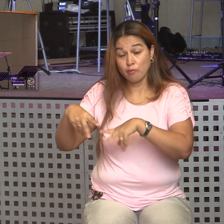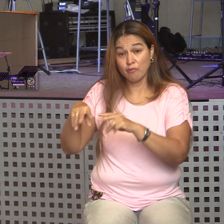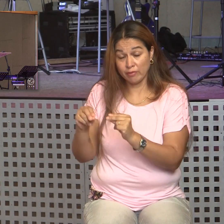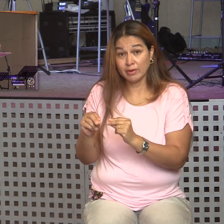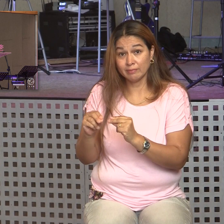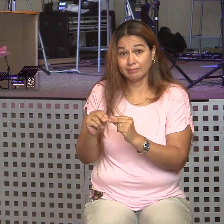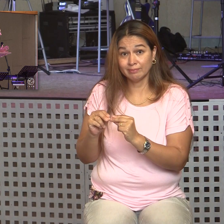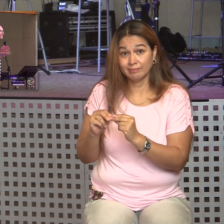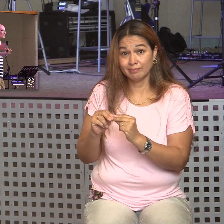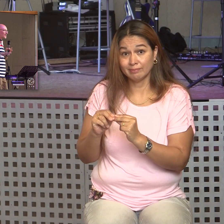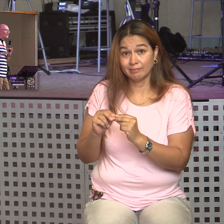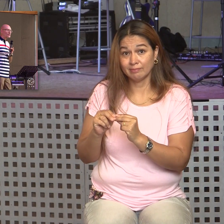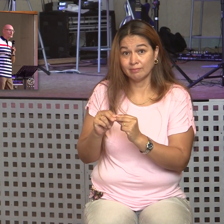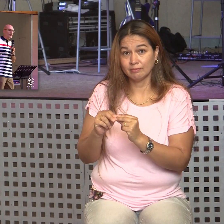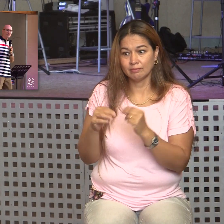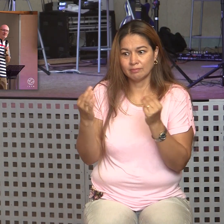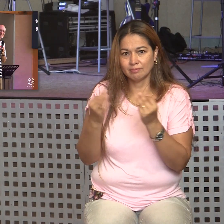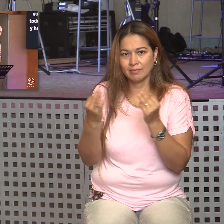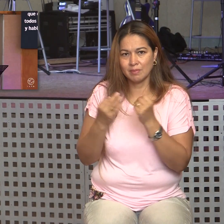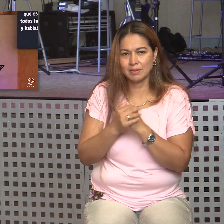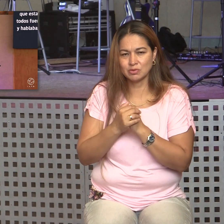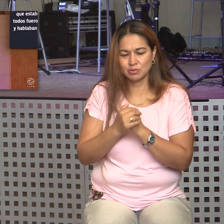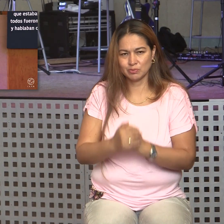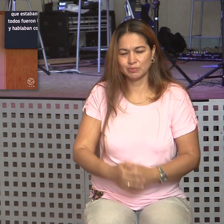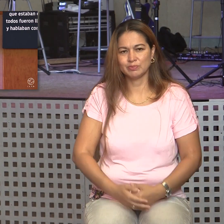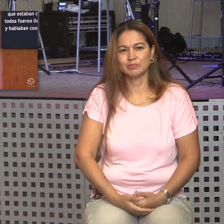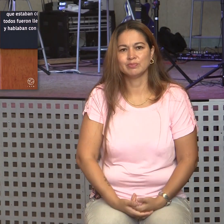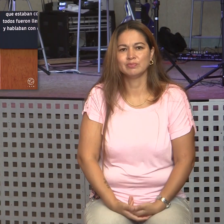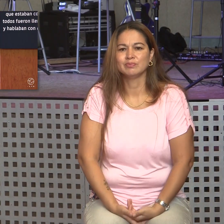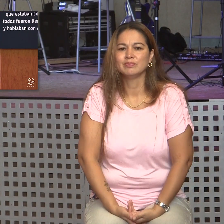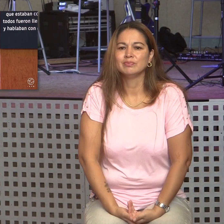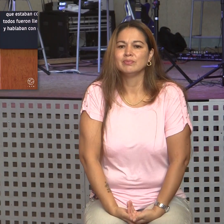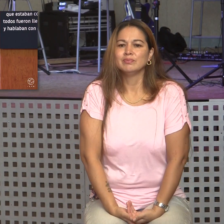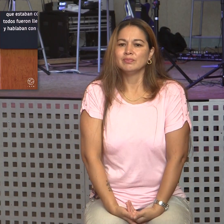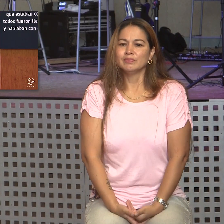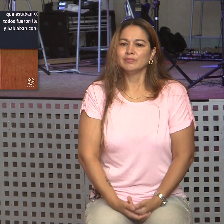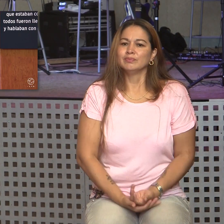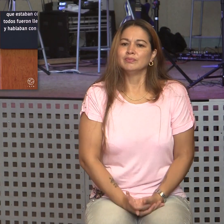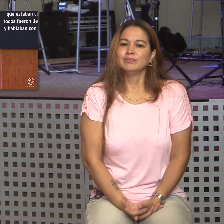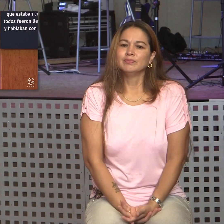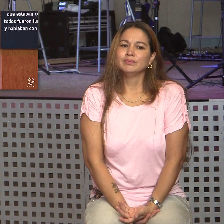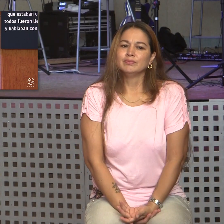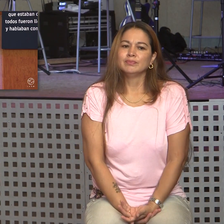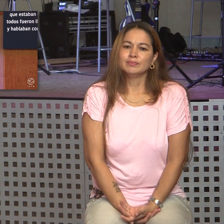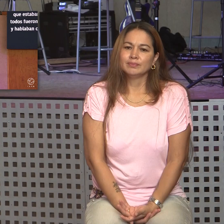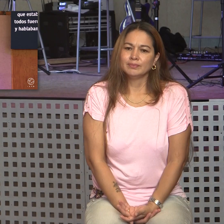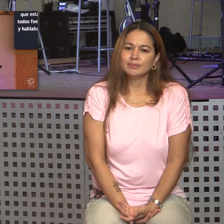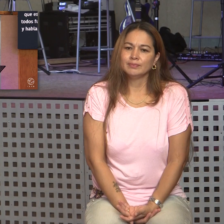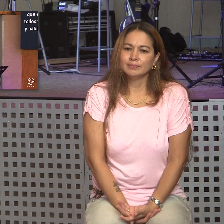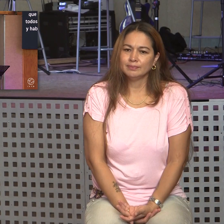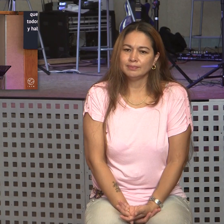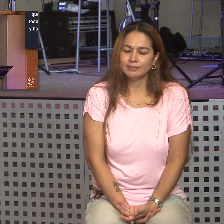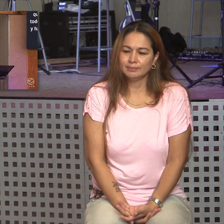Paréntesis. Hemos estado toda una semana orando, ¿o no?